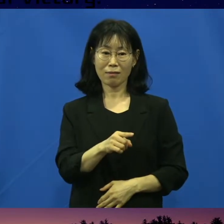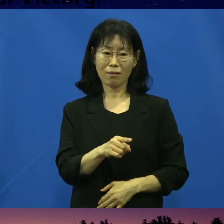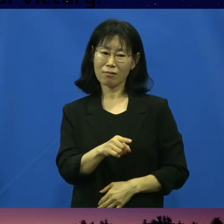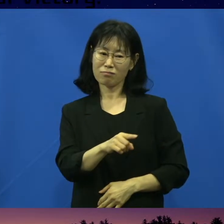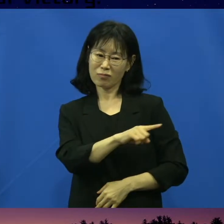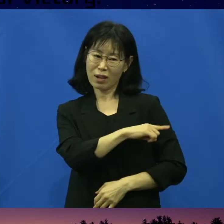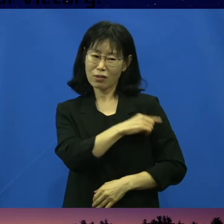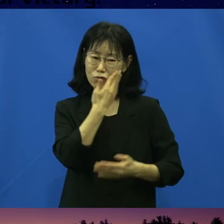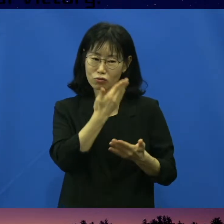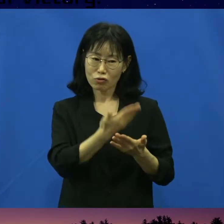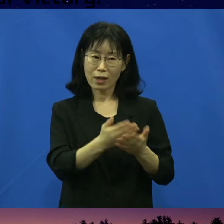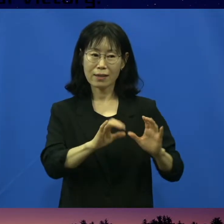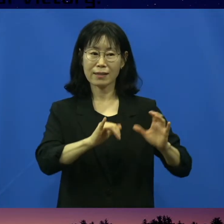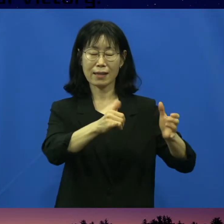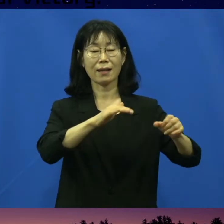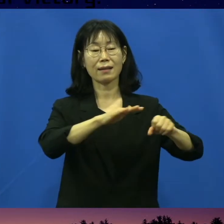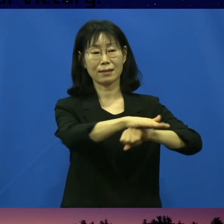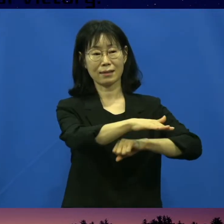세상.